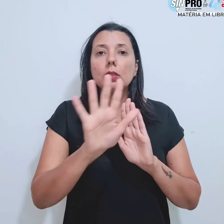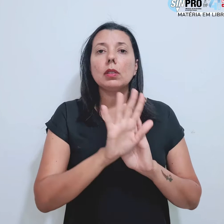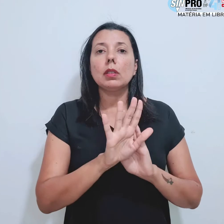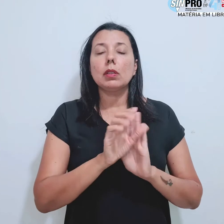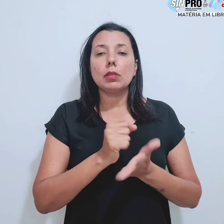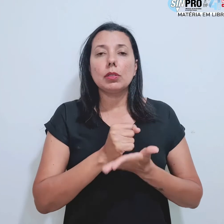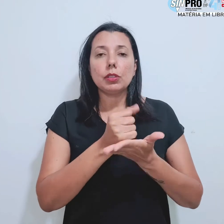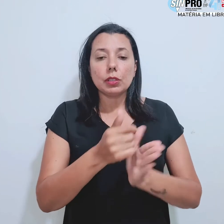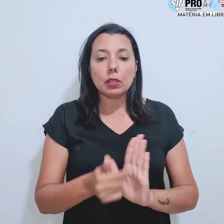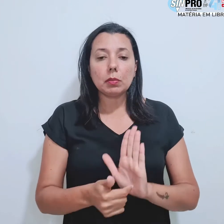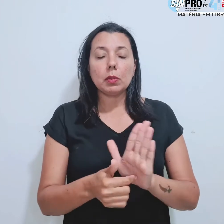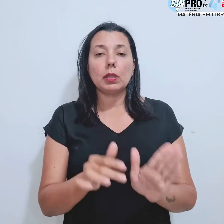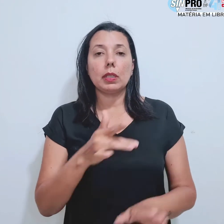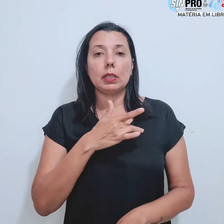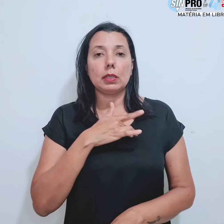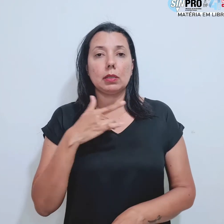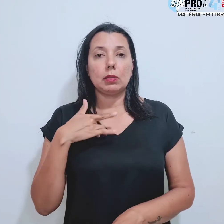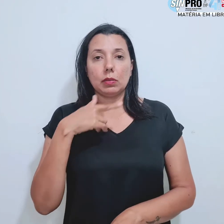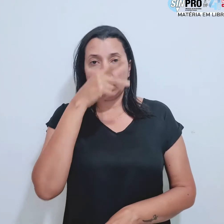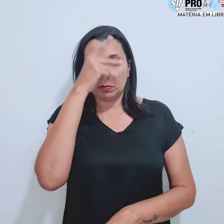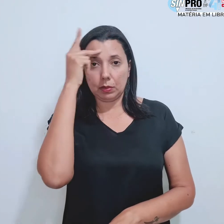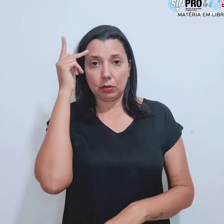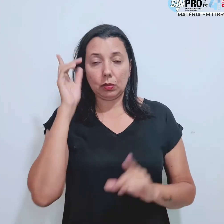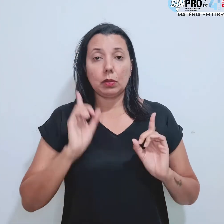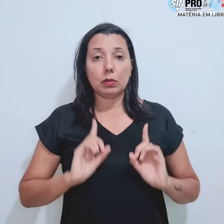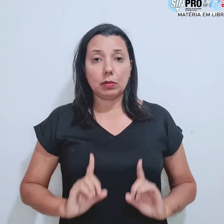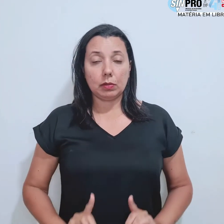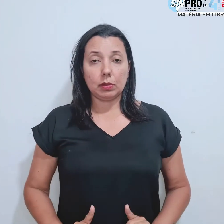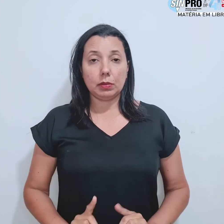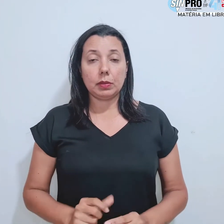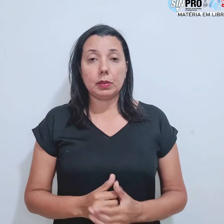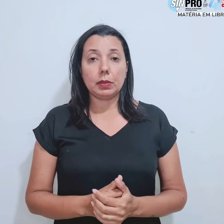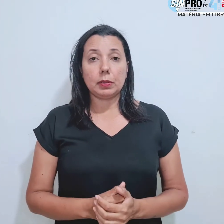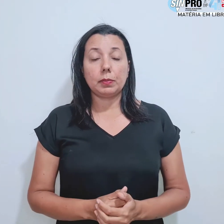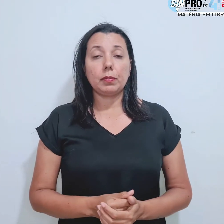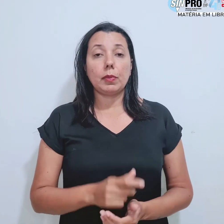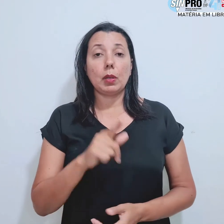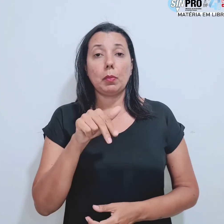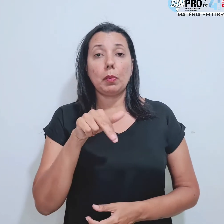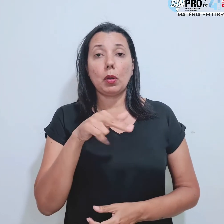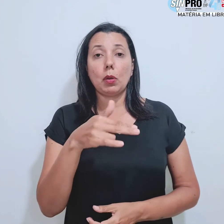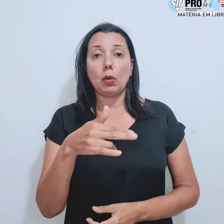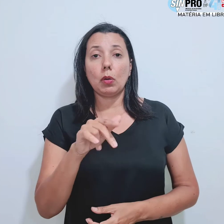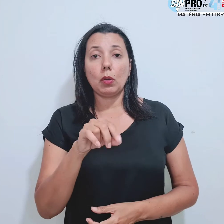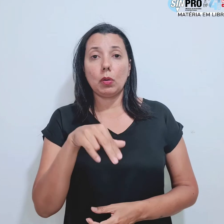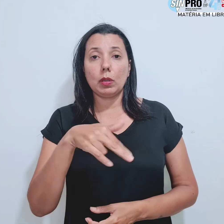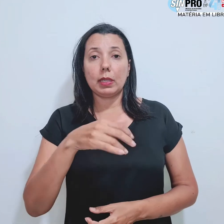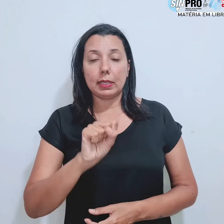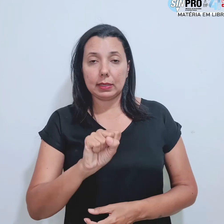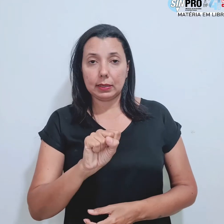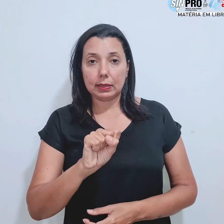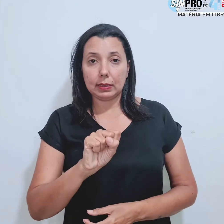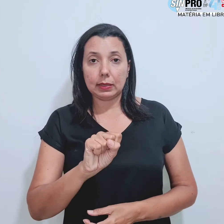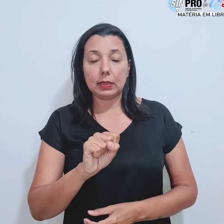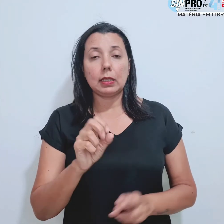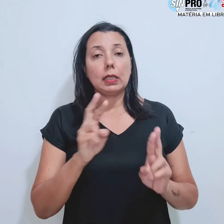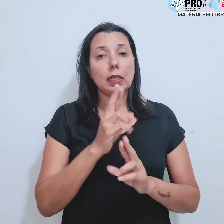de Apoio à Saúde da Pessoa com Deficiência, PRONAS, PCD, em relação